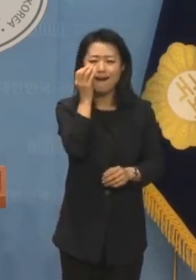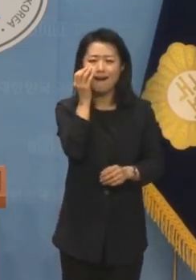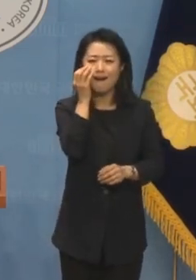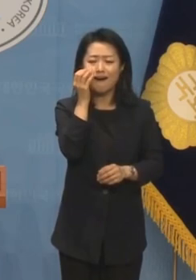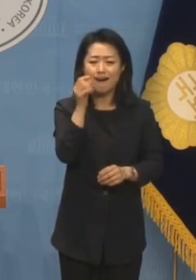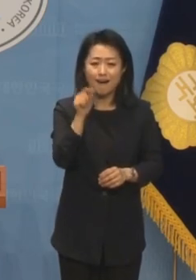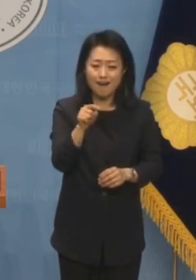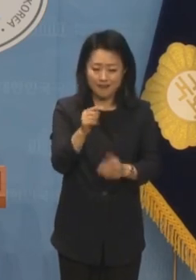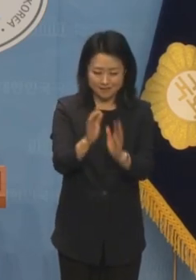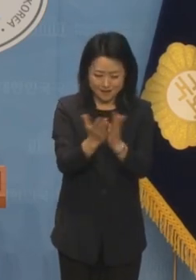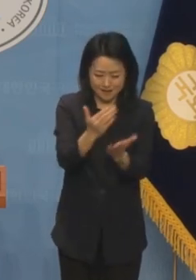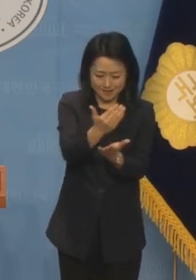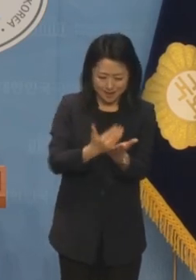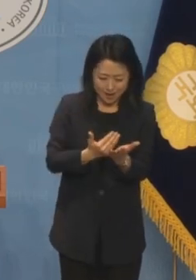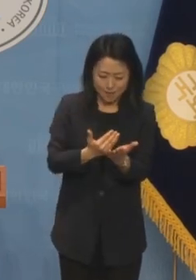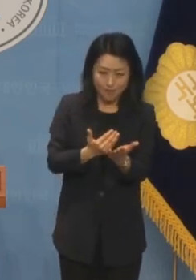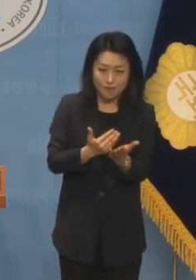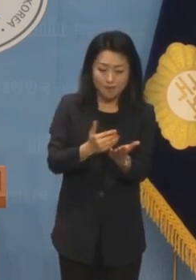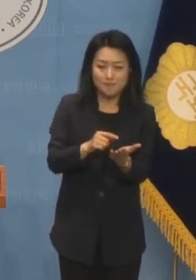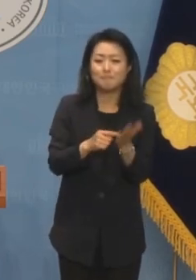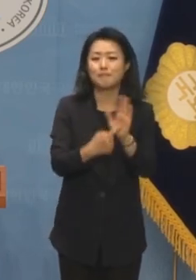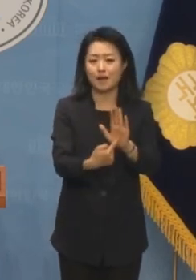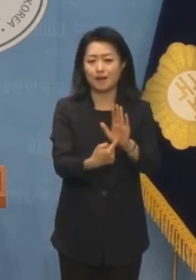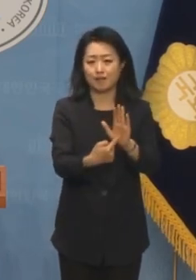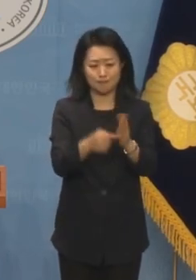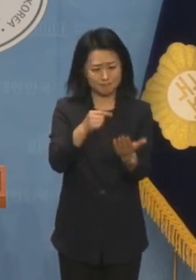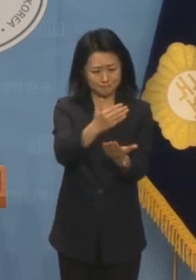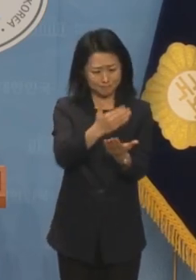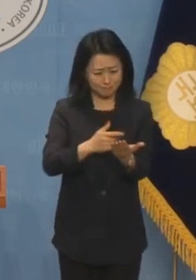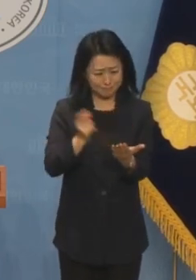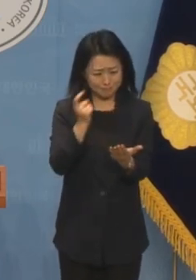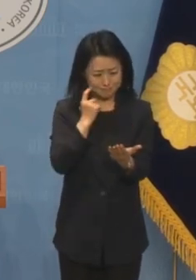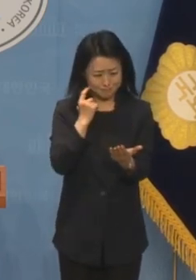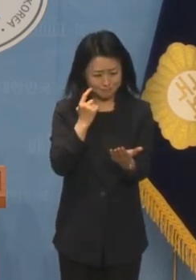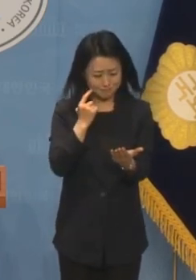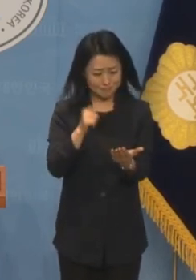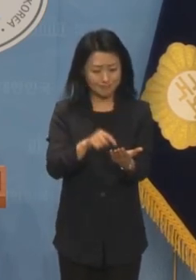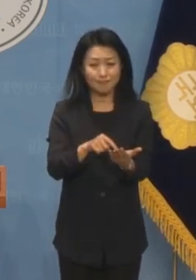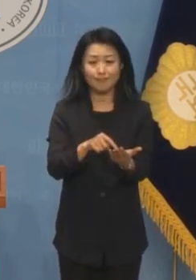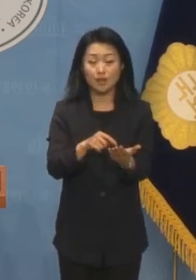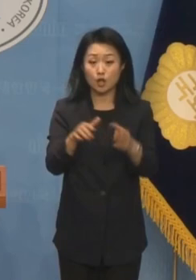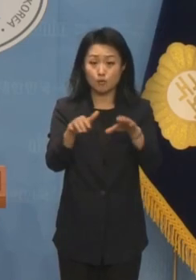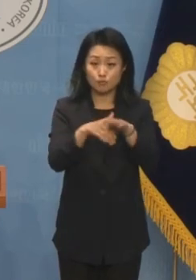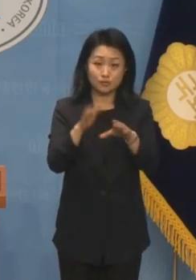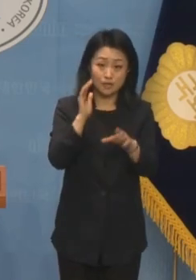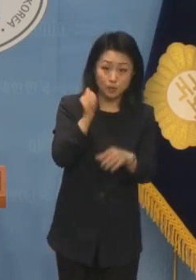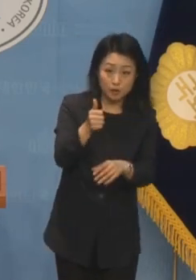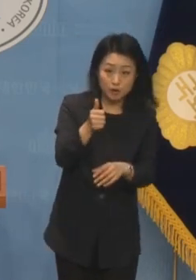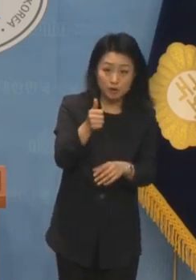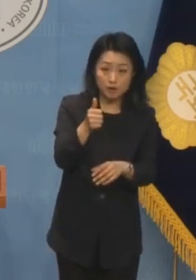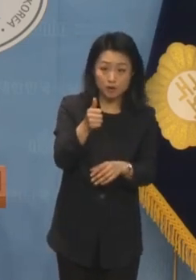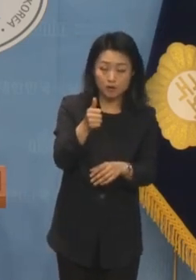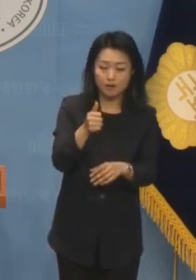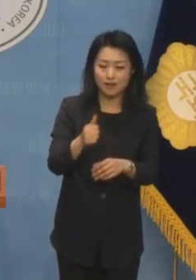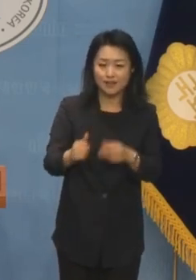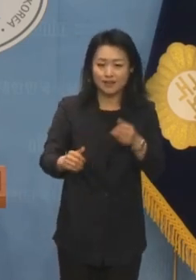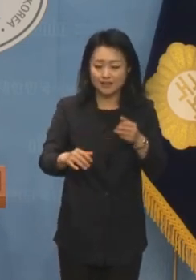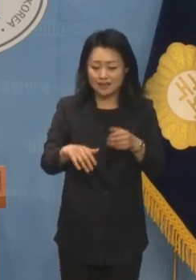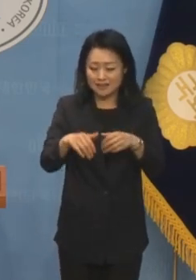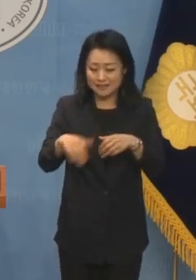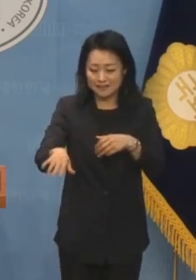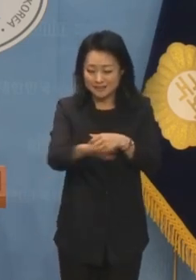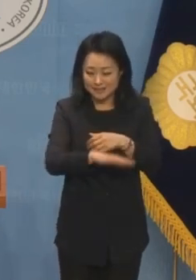회고록에 사실이 아닌 내용을 버젓이 적은 것을 보면 문 전 대통령조차 참모들에게